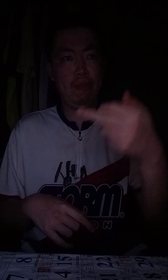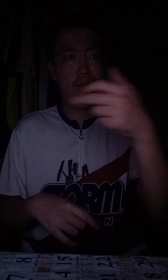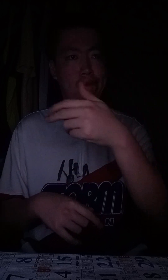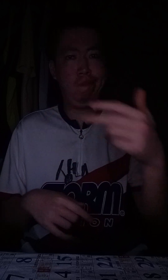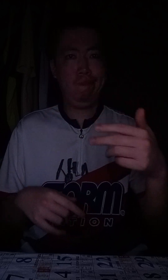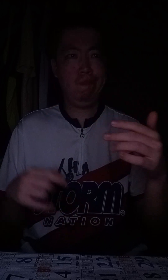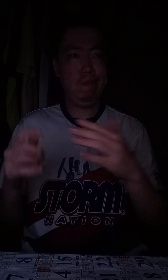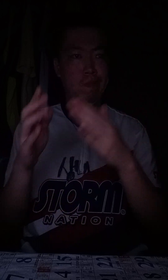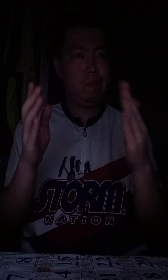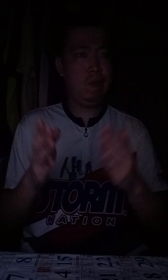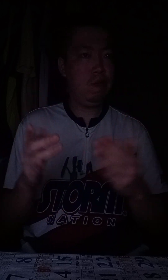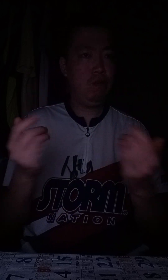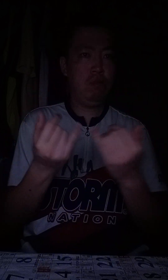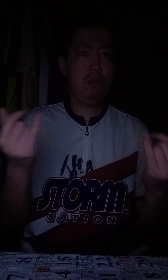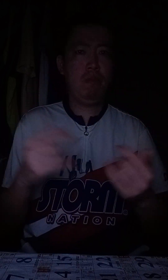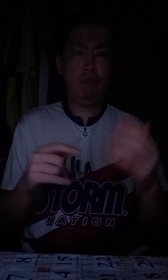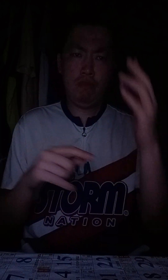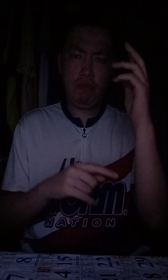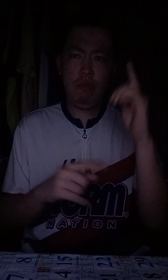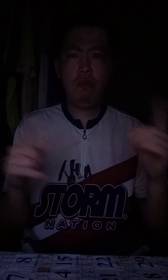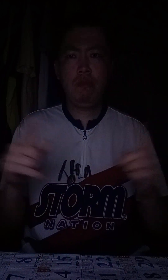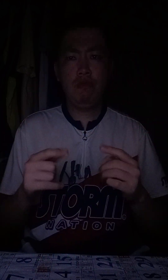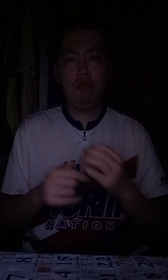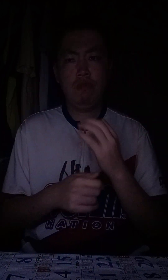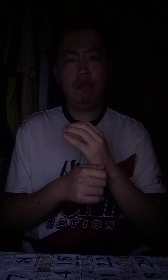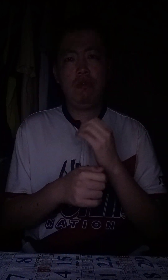계획이 자초될 위기에 놓였습니다. 주원 뉴스 이종우입니다.